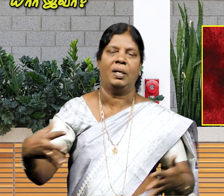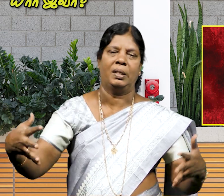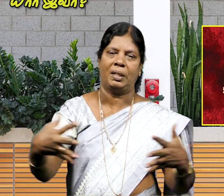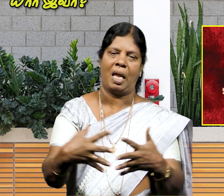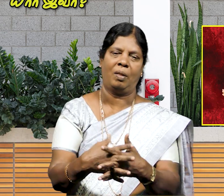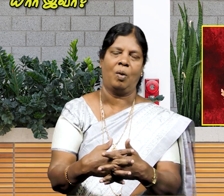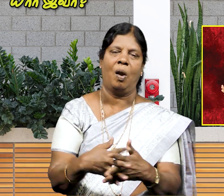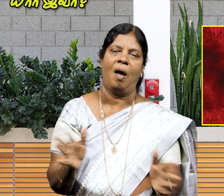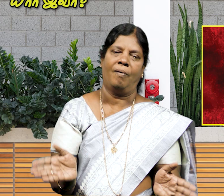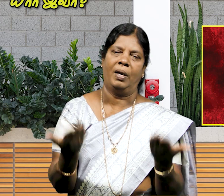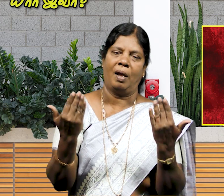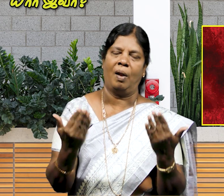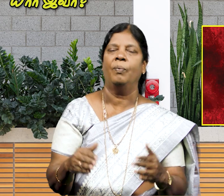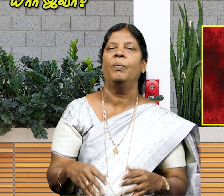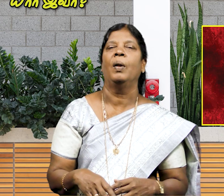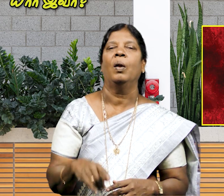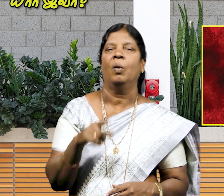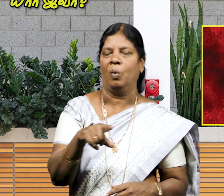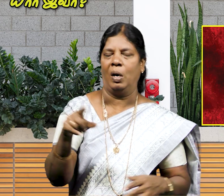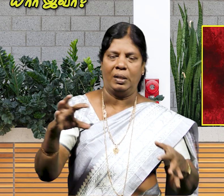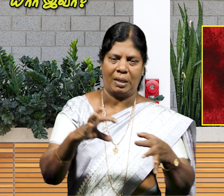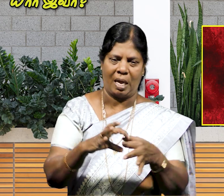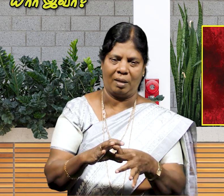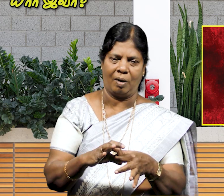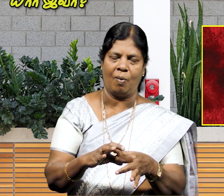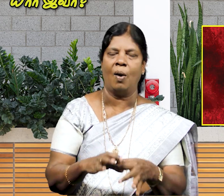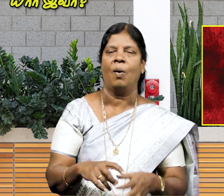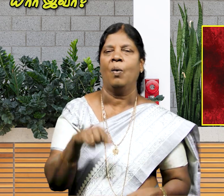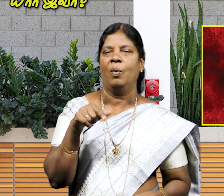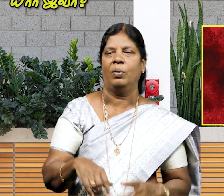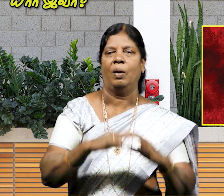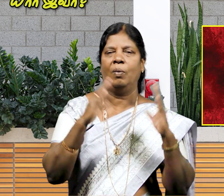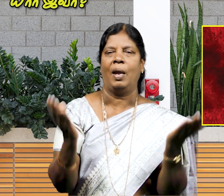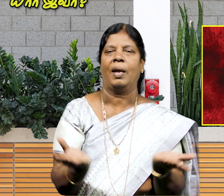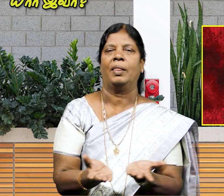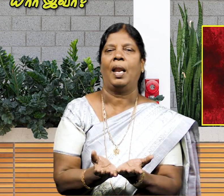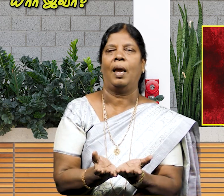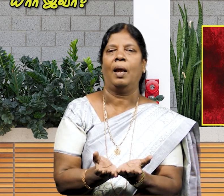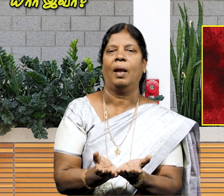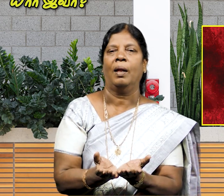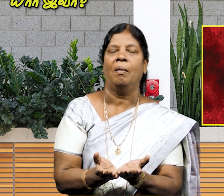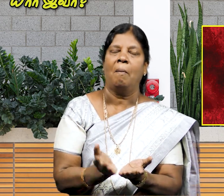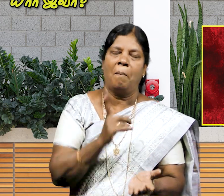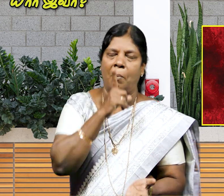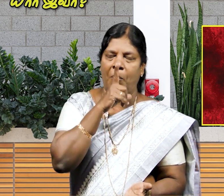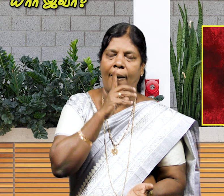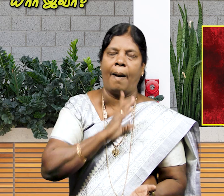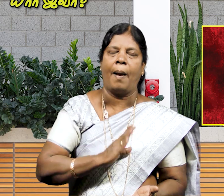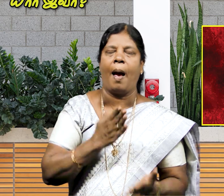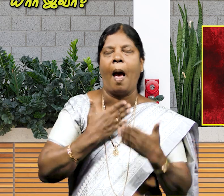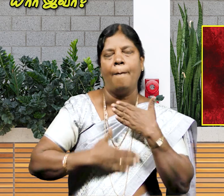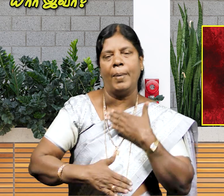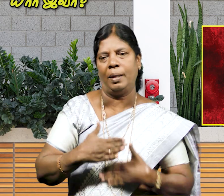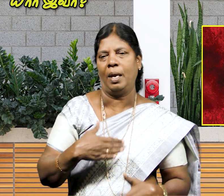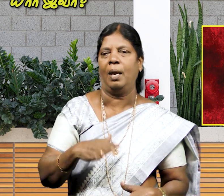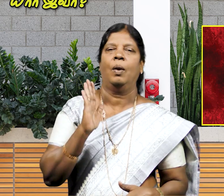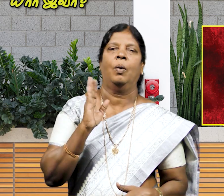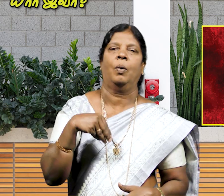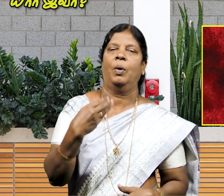சேர்த்து கொள்ளாவிட்டாலும் உங்களை சேர்த்து கொள்ளுவார். உங்களுக்கு இந்த உலகத்திலே ஒரு மன அமைதியான வாழ்வை